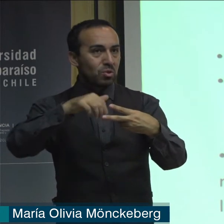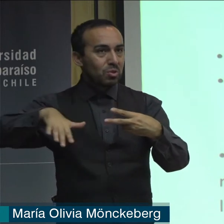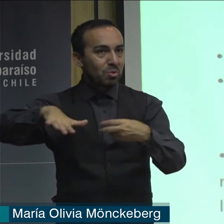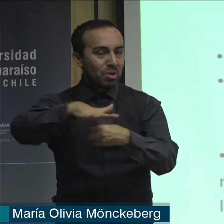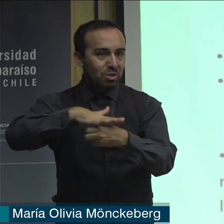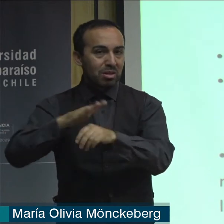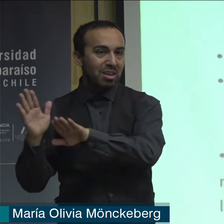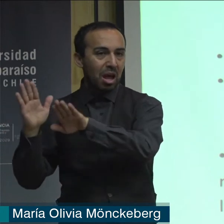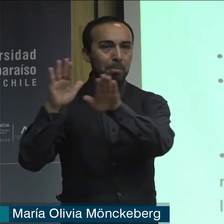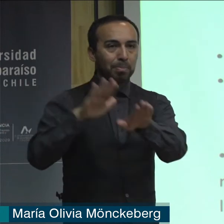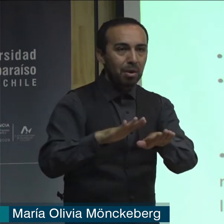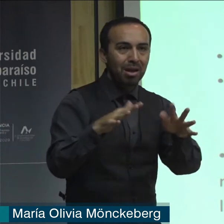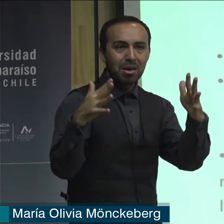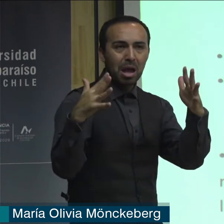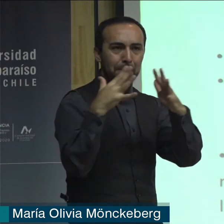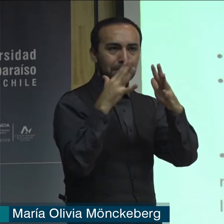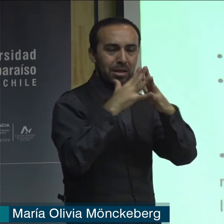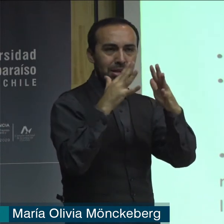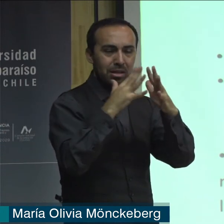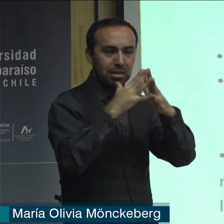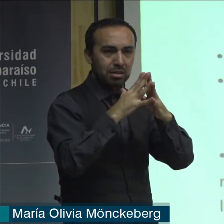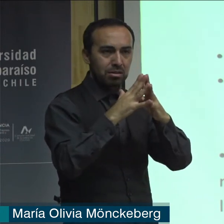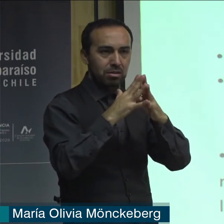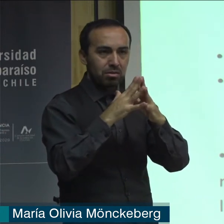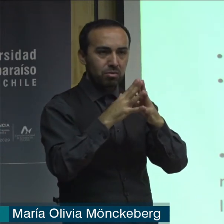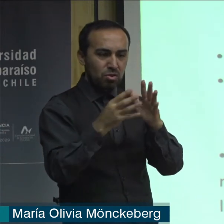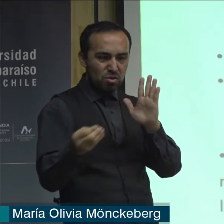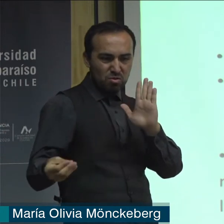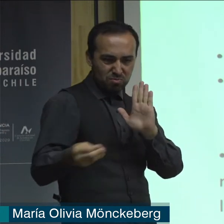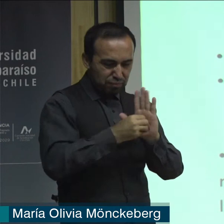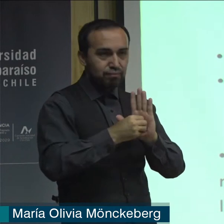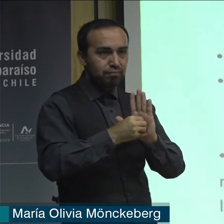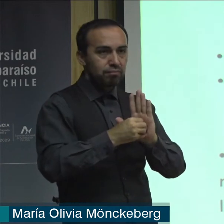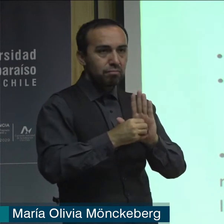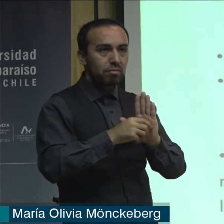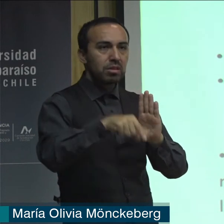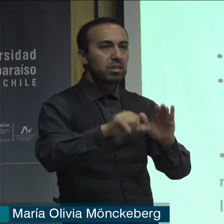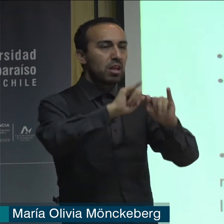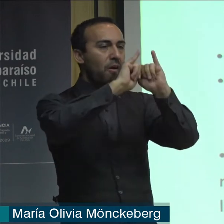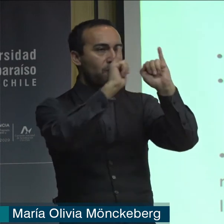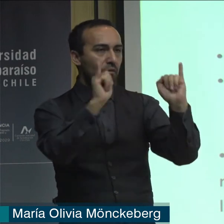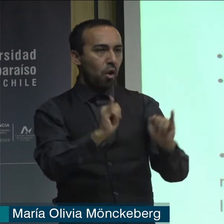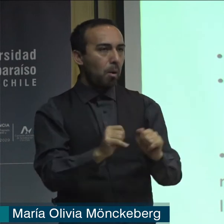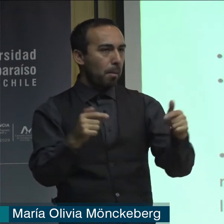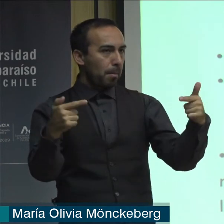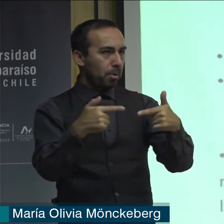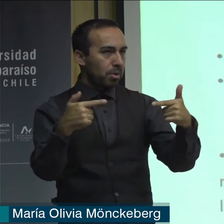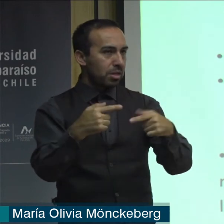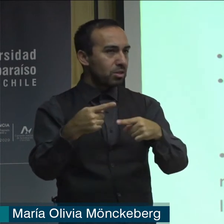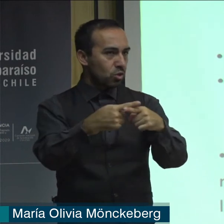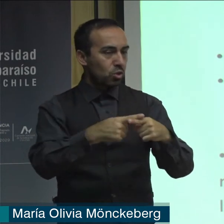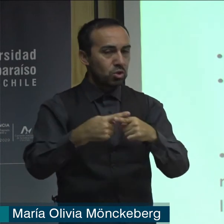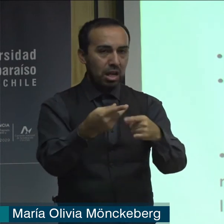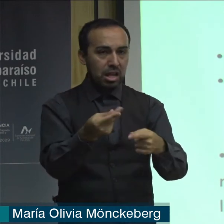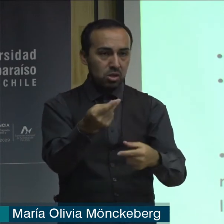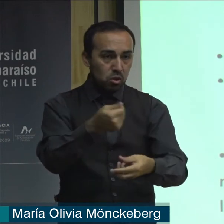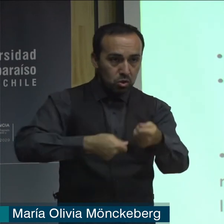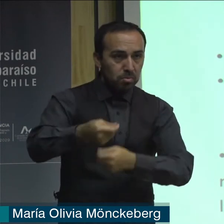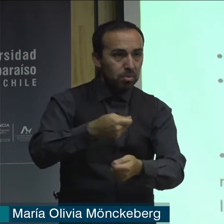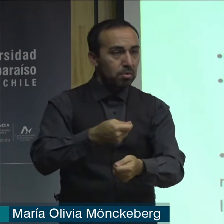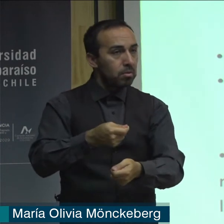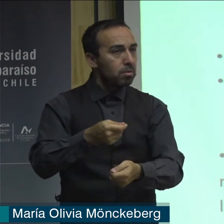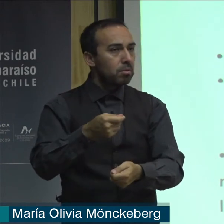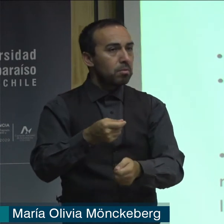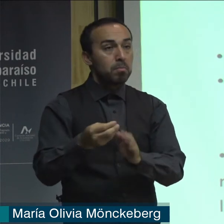la fuerza militar forjaron la base de sustentación de ese modelo político les decía social y económico que